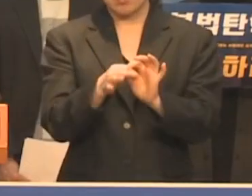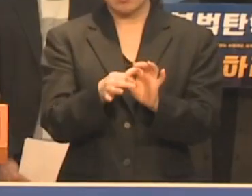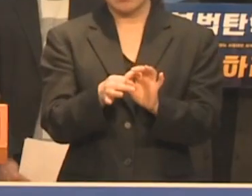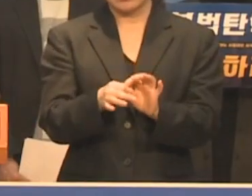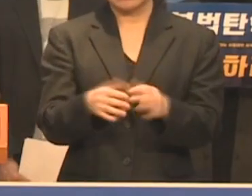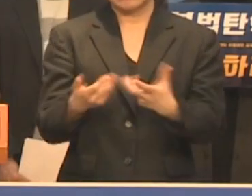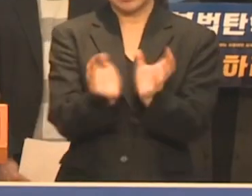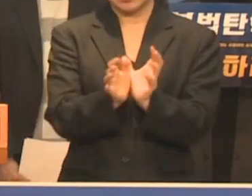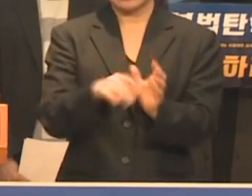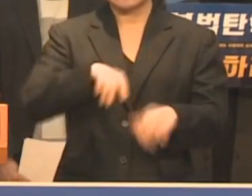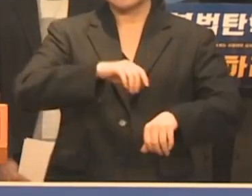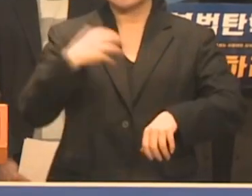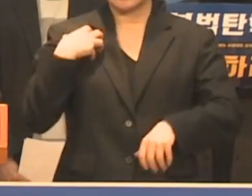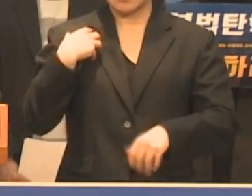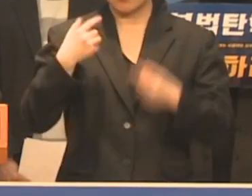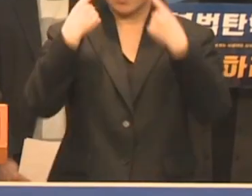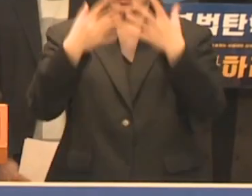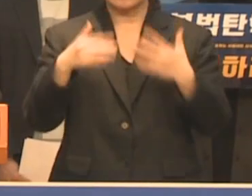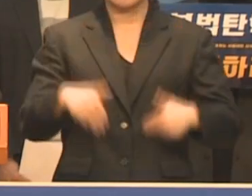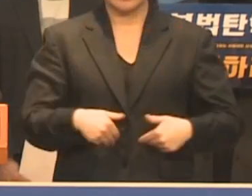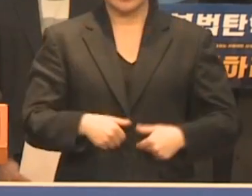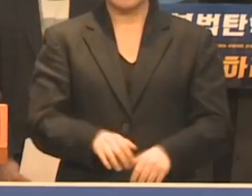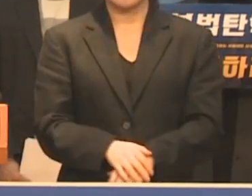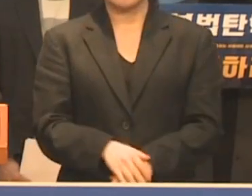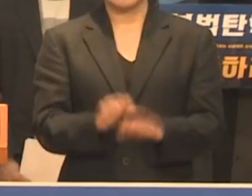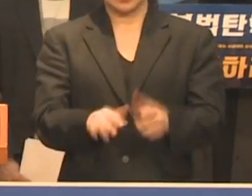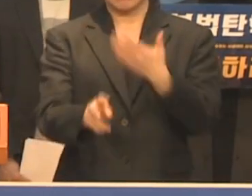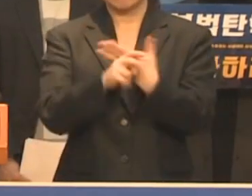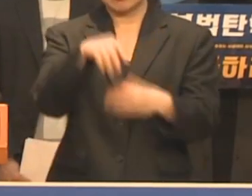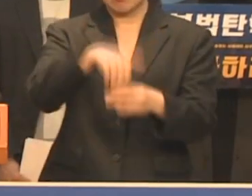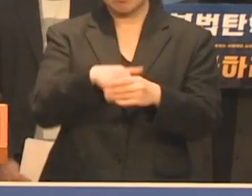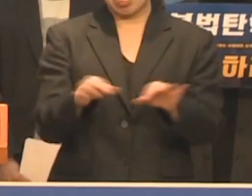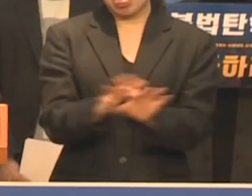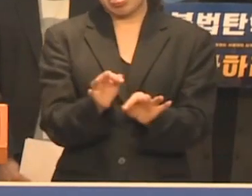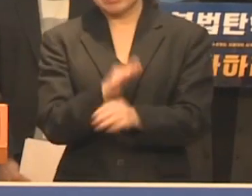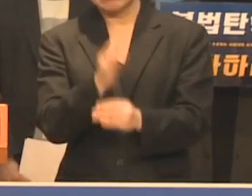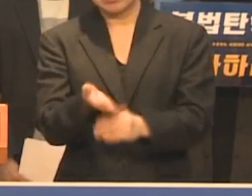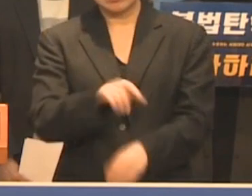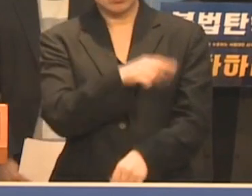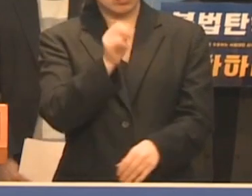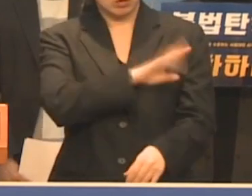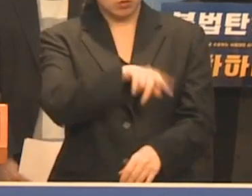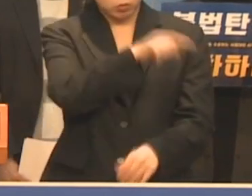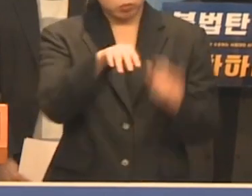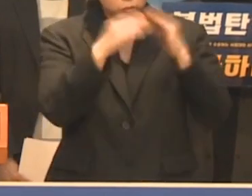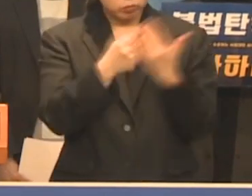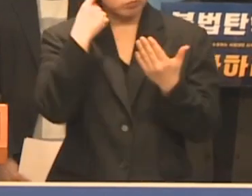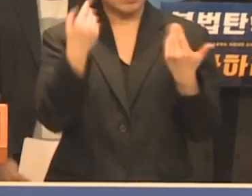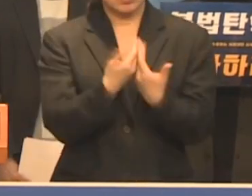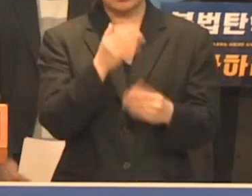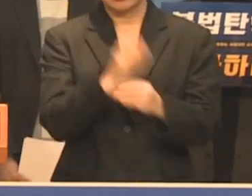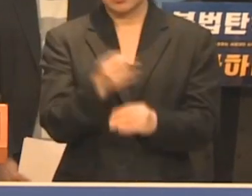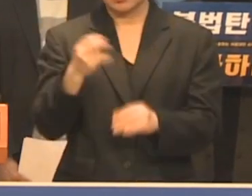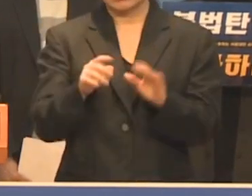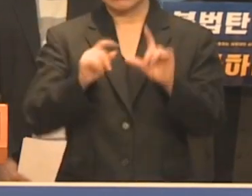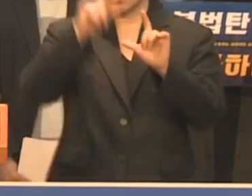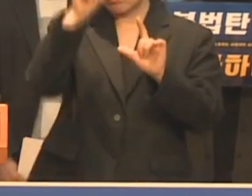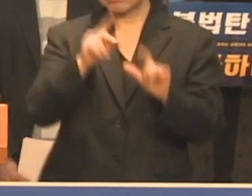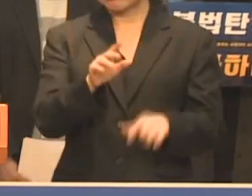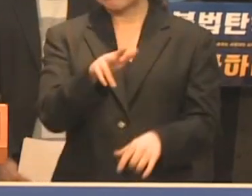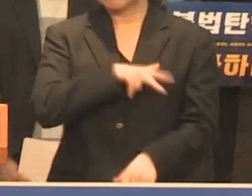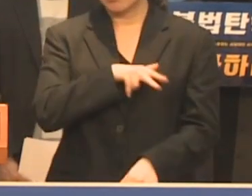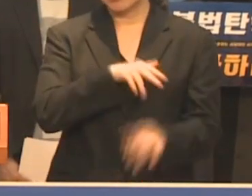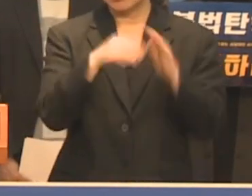합니다. 현재 많은 기관에서 부정선거를 감추려듭니다. 야당은 부정선거 의혹을 전면 부인하고 있으며 대다수 여당 의원 역시 이를 회피하고